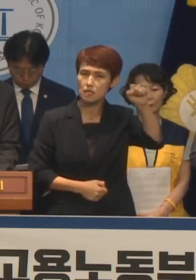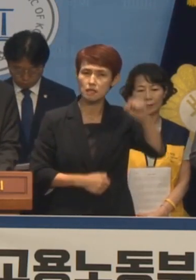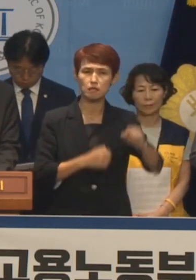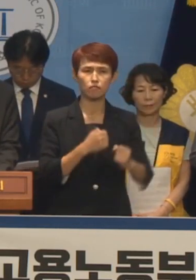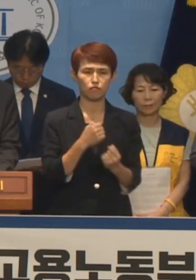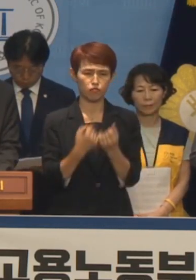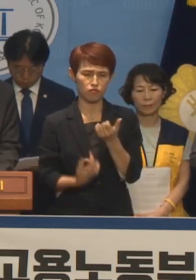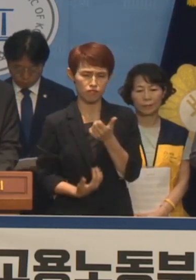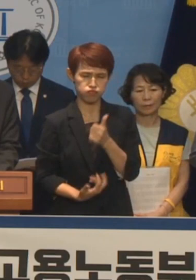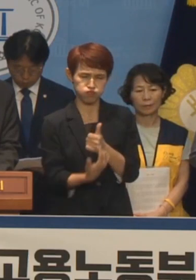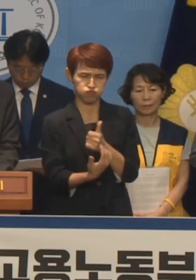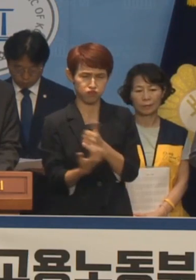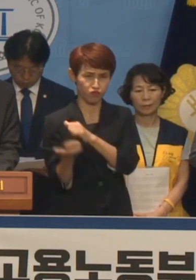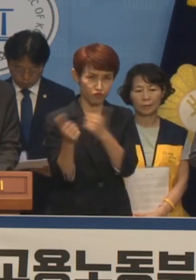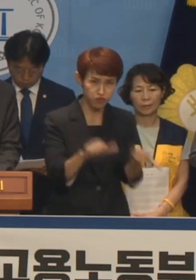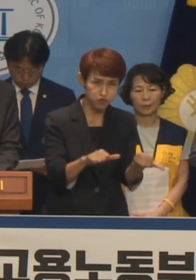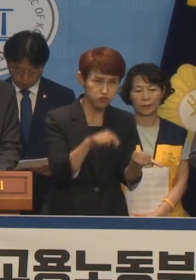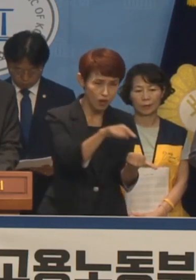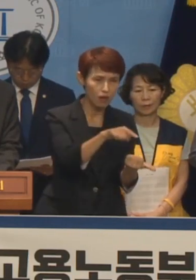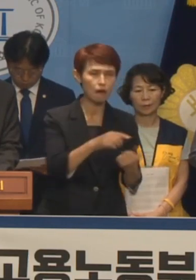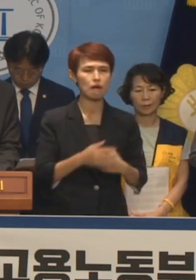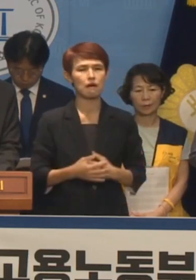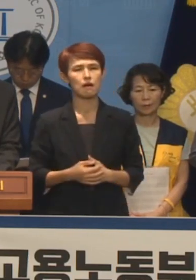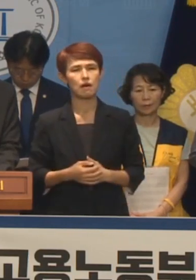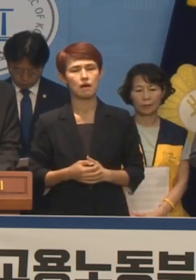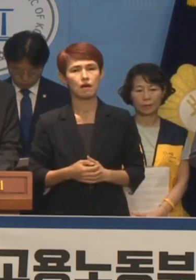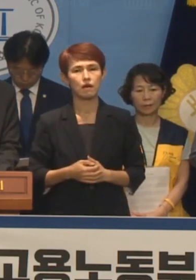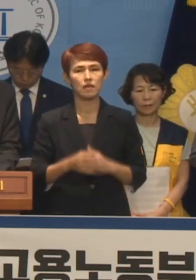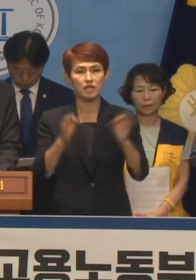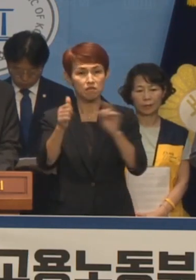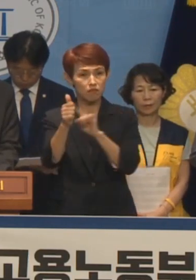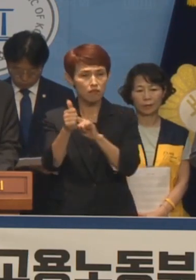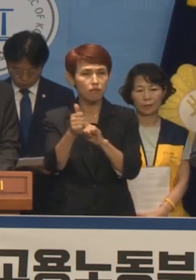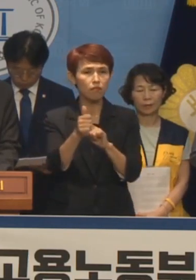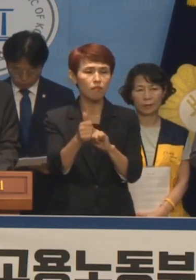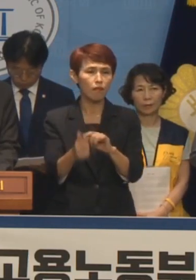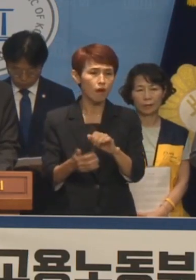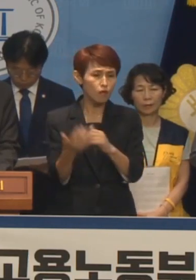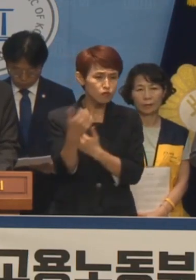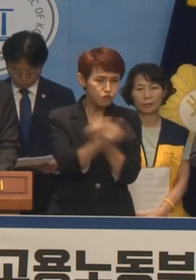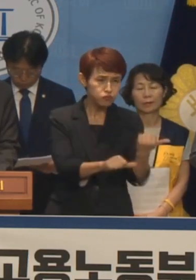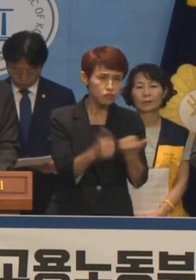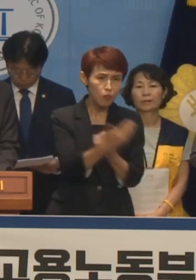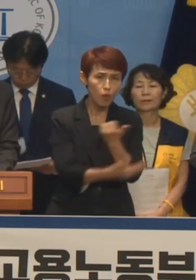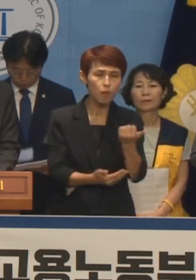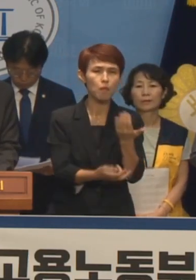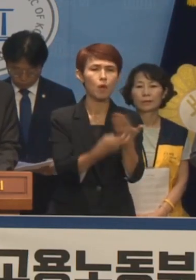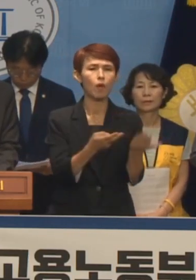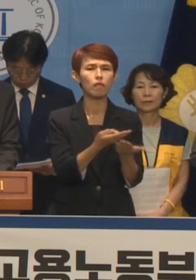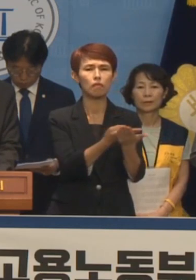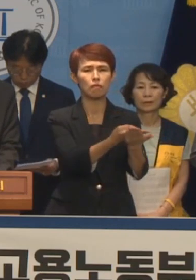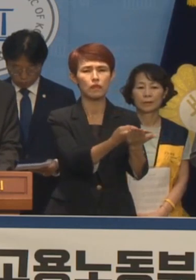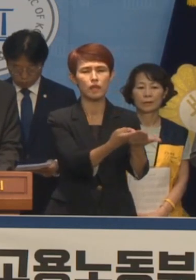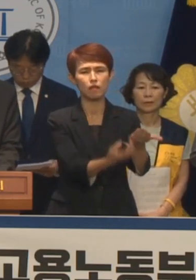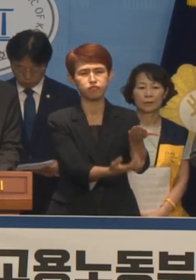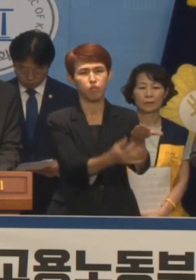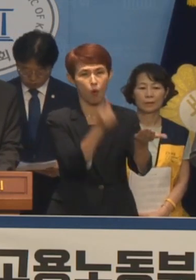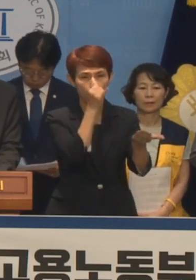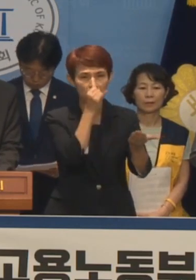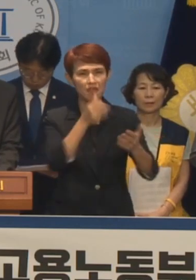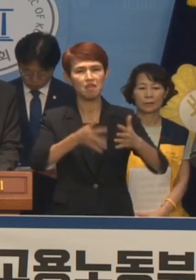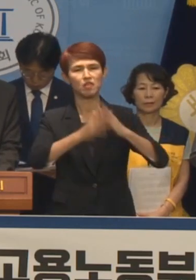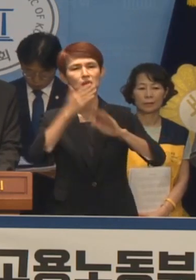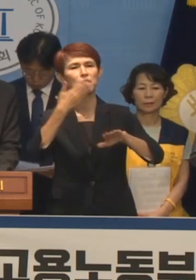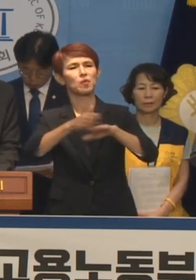대해서는 열사의 시신이 아직 병원 영안실에 있는데도 불구하고 건설 폭력배라고 지칭하기도